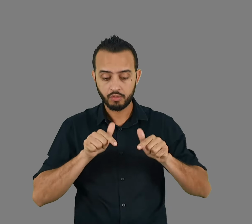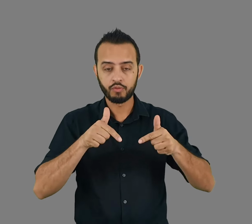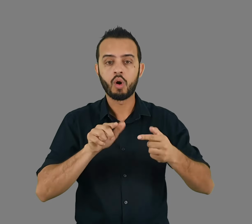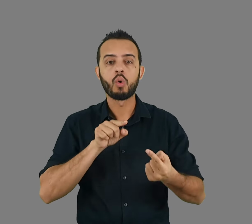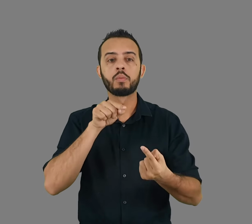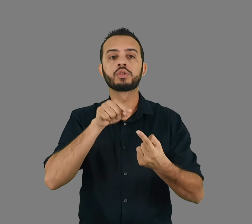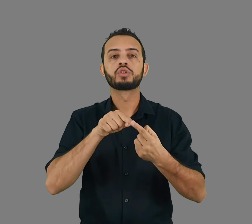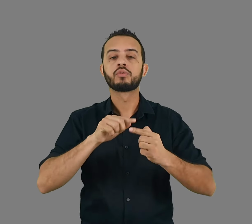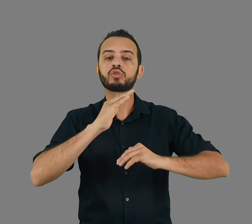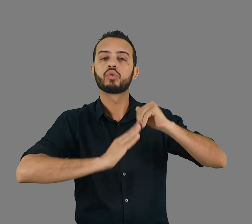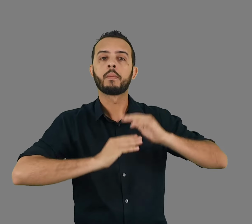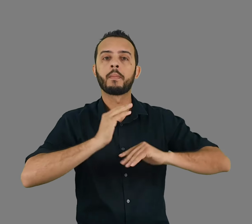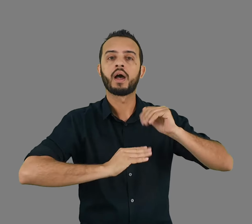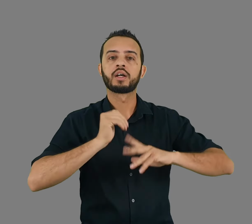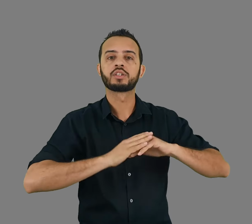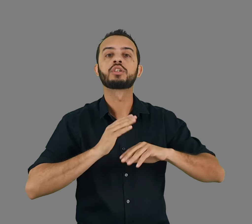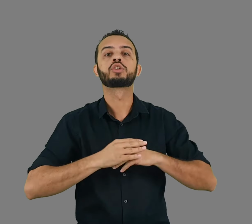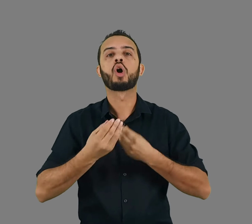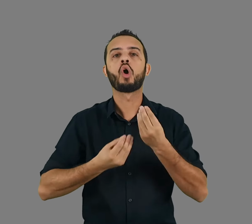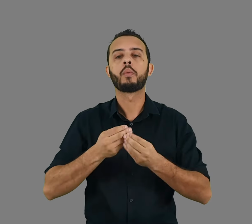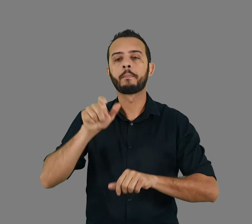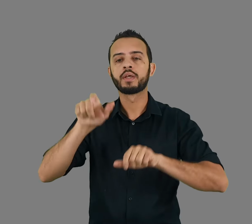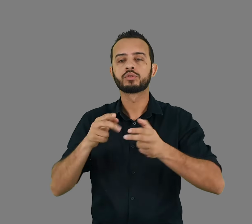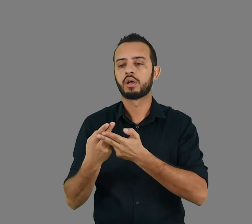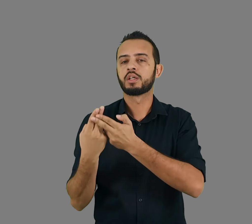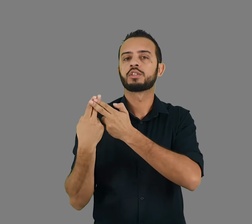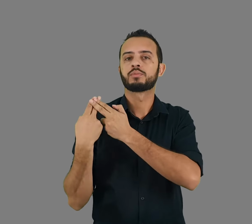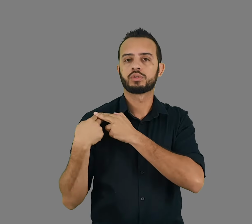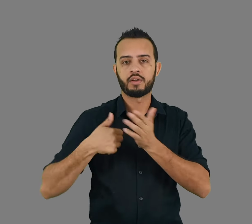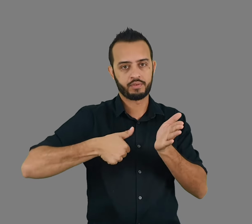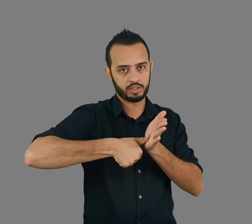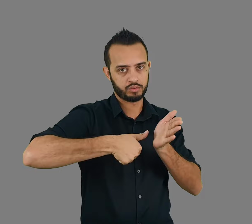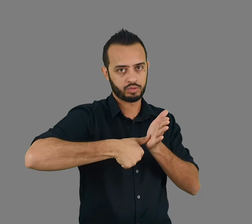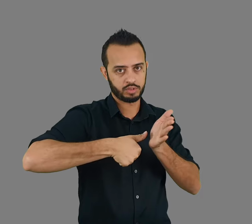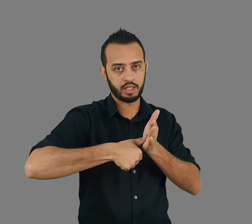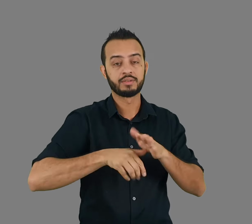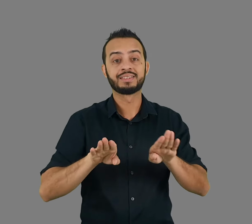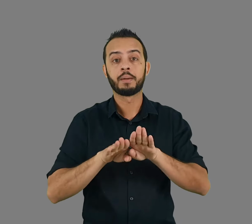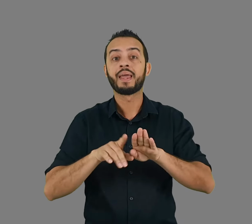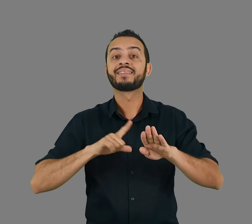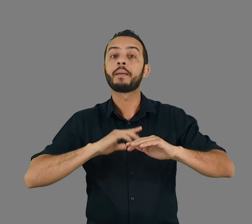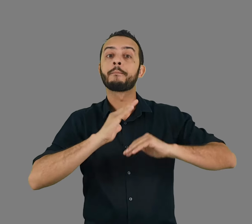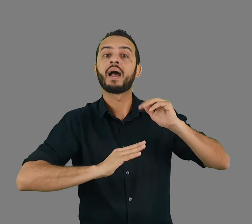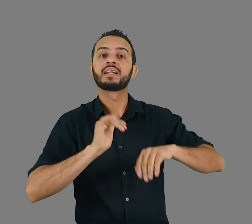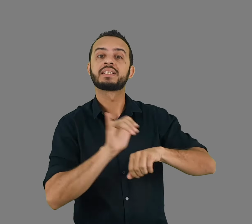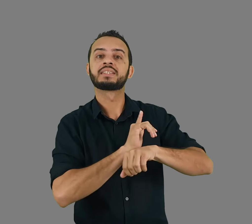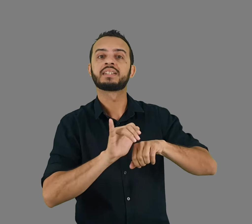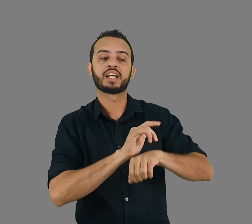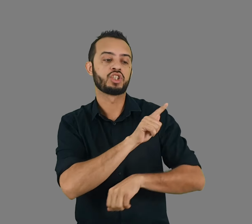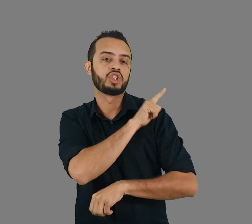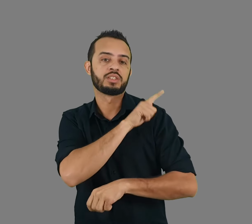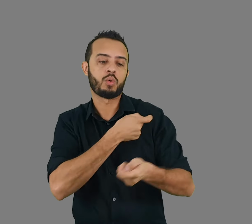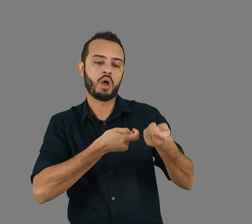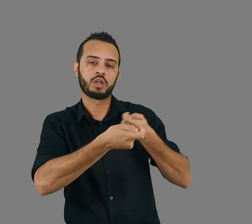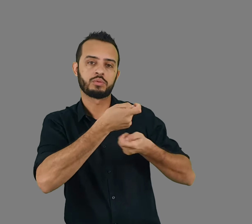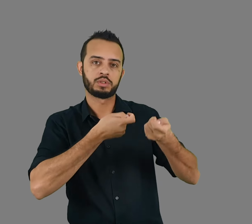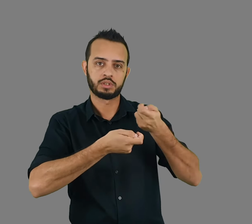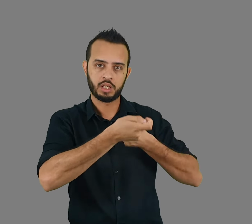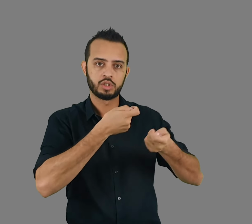atividades através de seus administradores e associados e adotará práticas de gestão administrativa